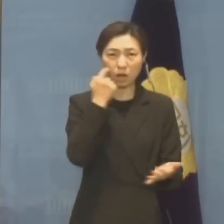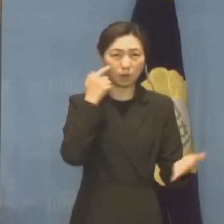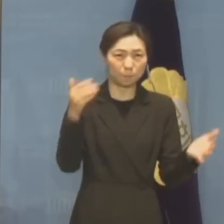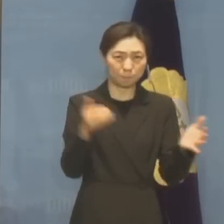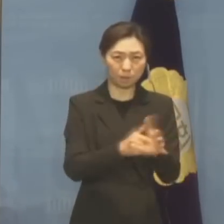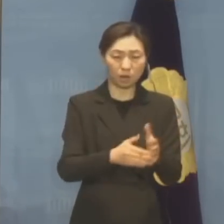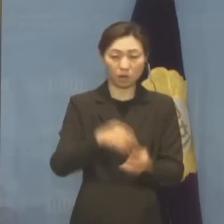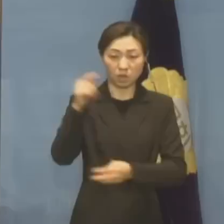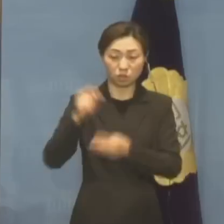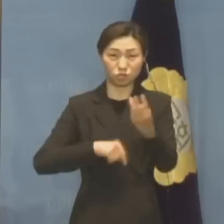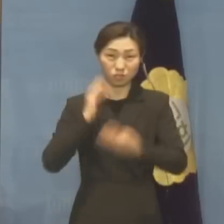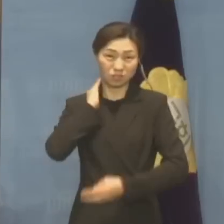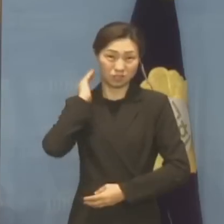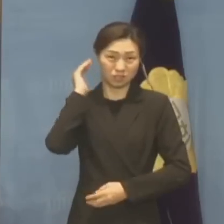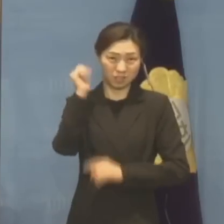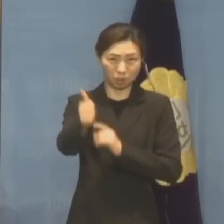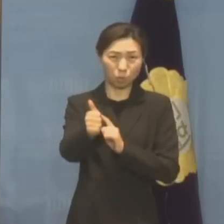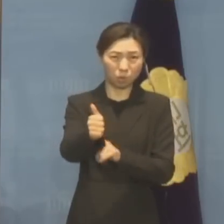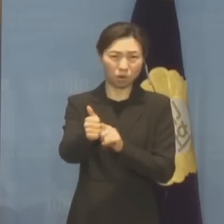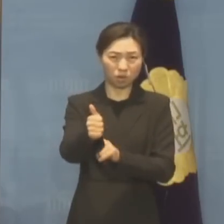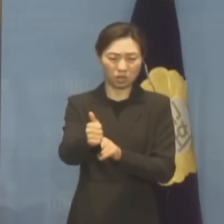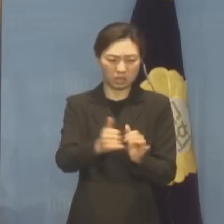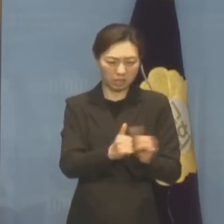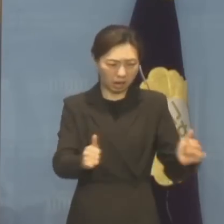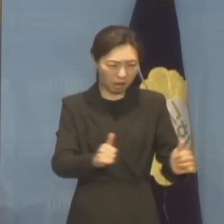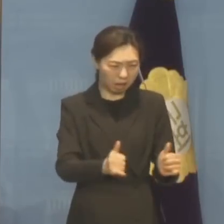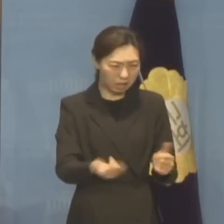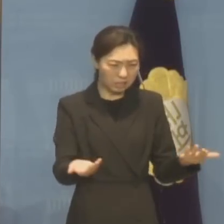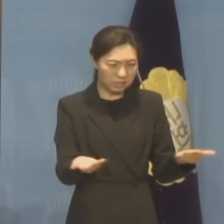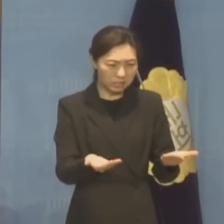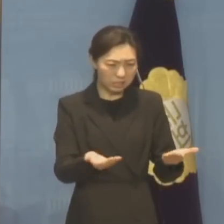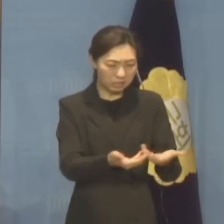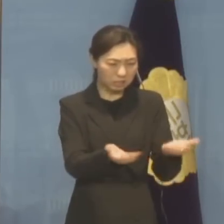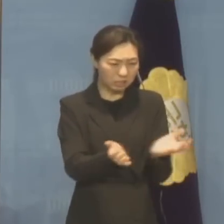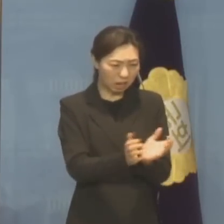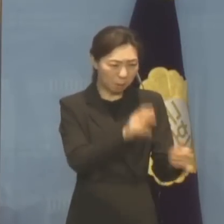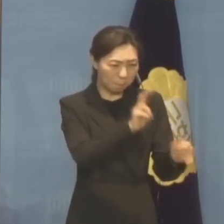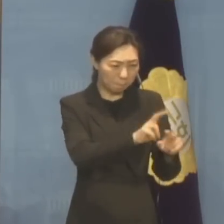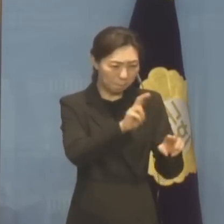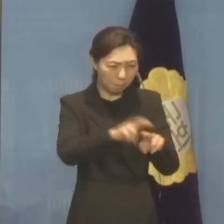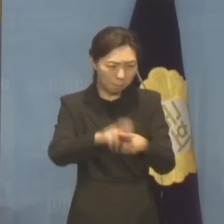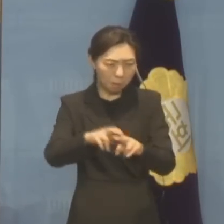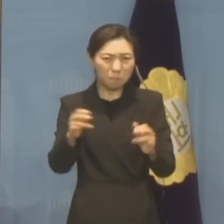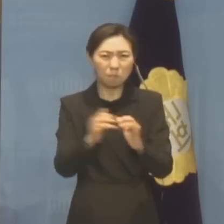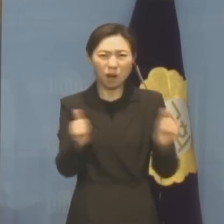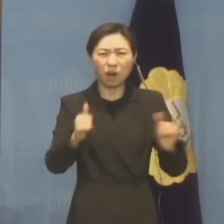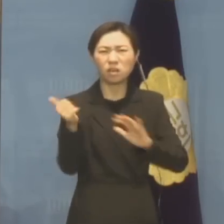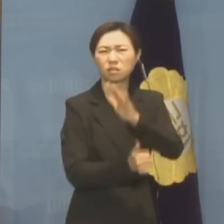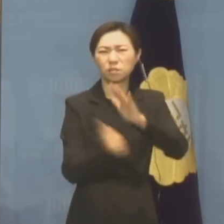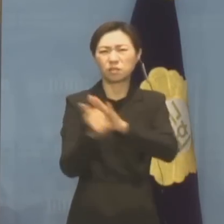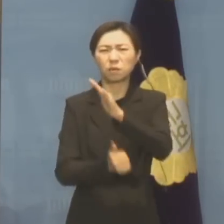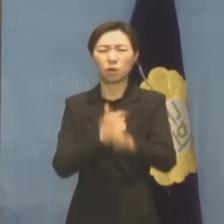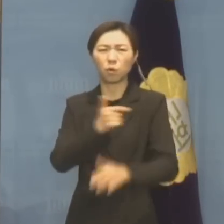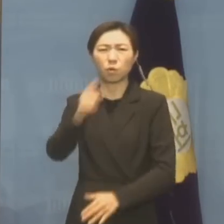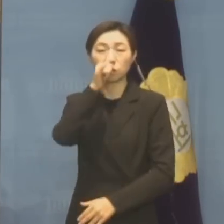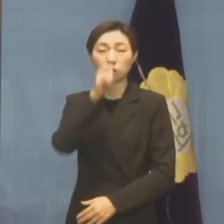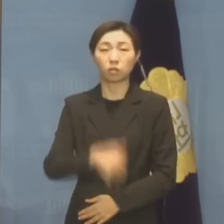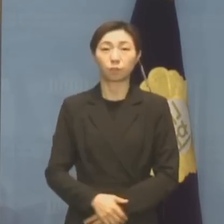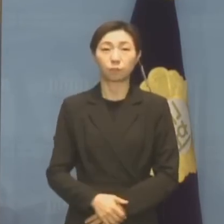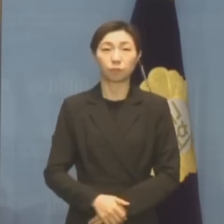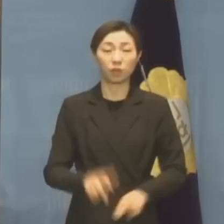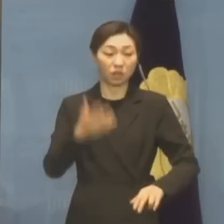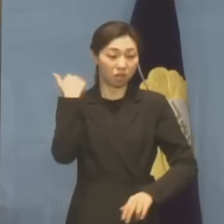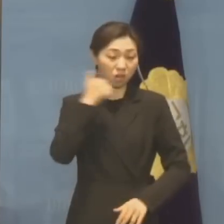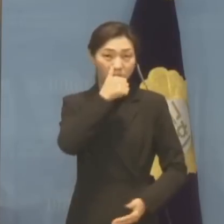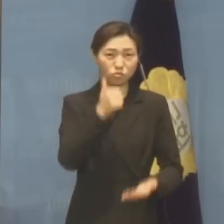인사참사가 끝도 없이 일어나고 있습니다. 지금도 군사기밀 유출 범법자가 안보실에 실세로